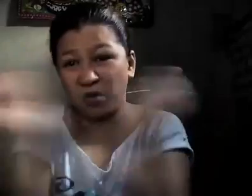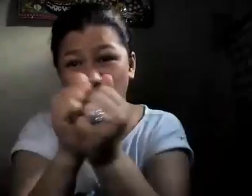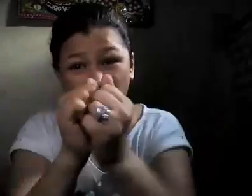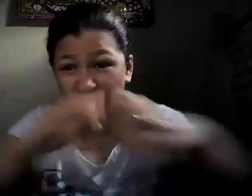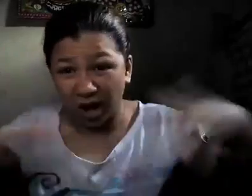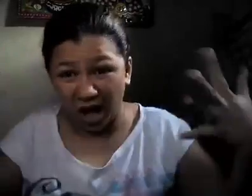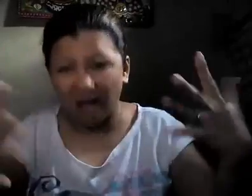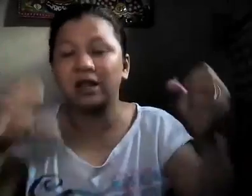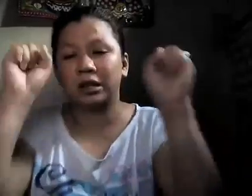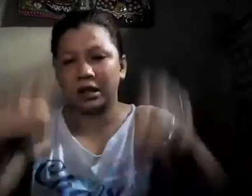Pwede po ba kay Mamila?